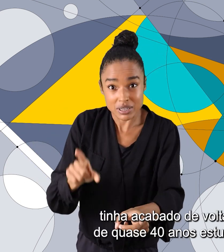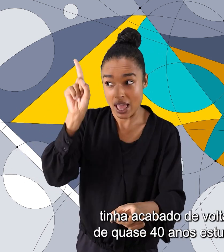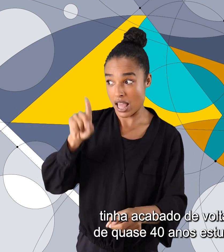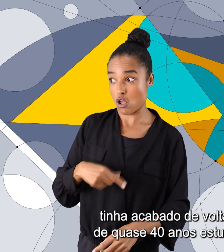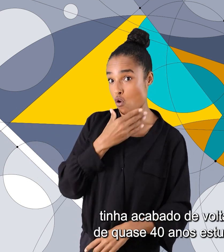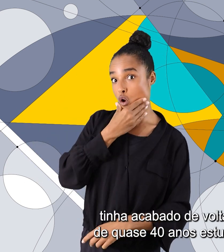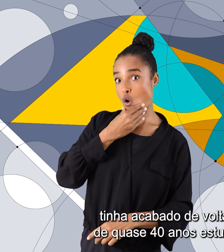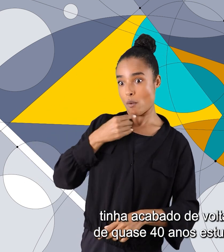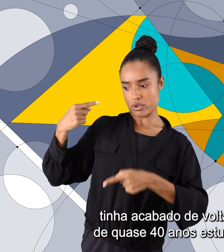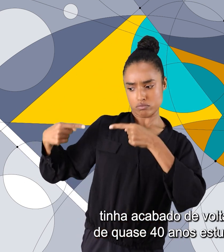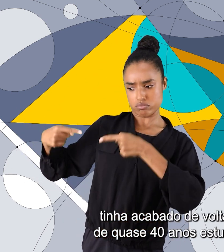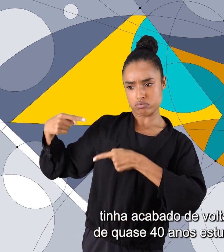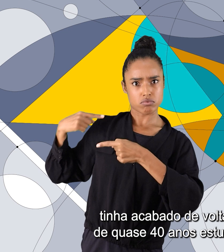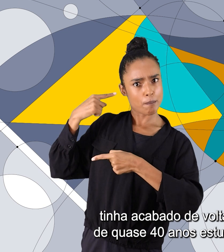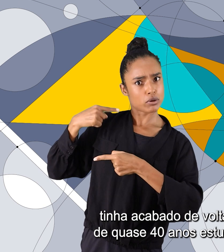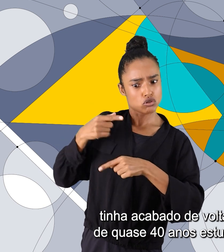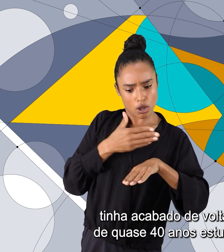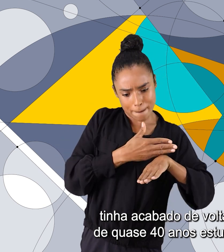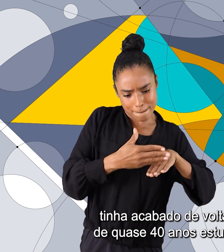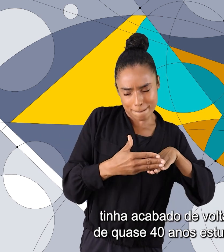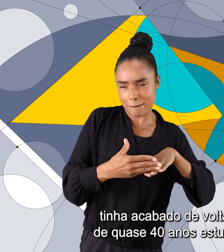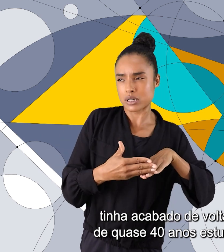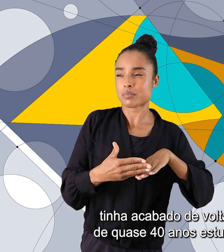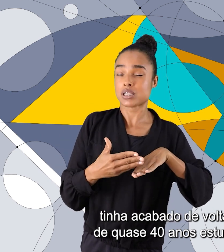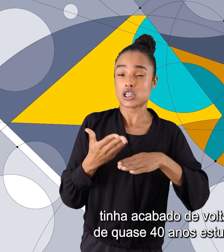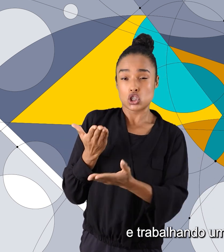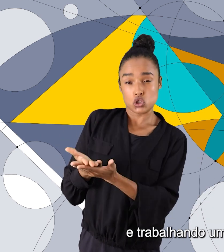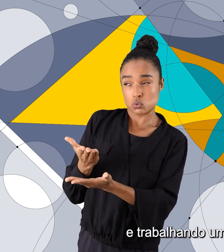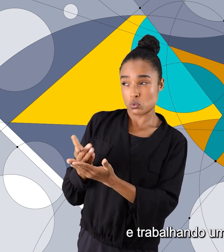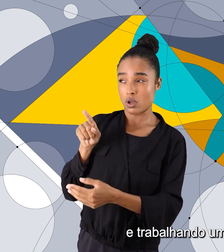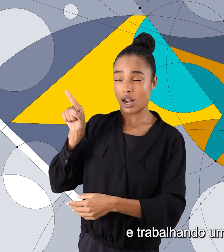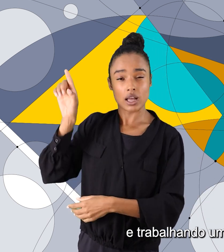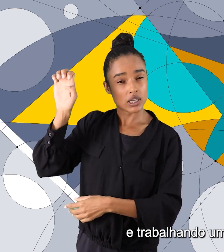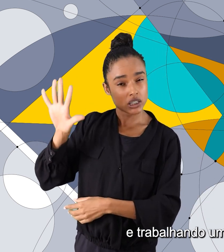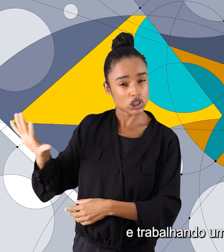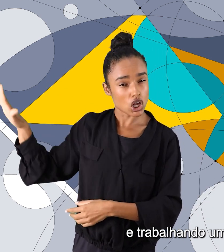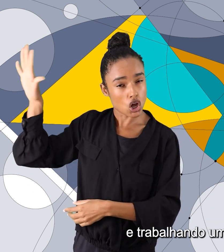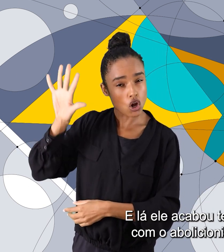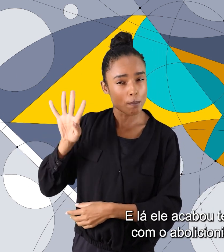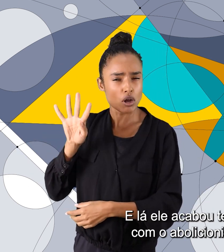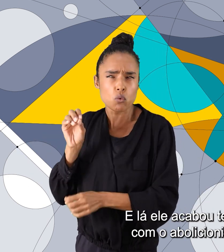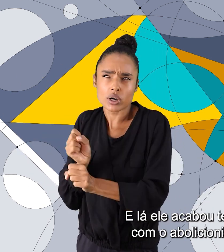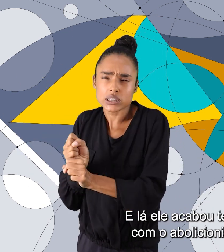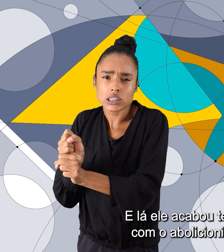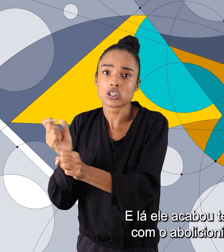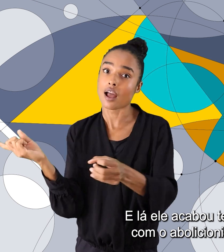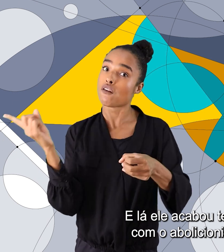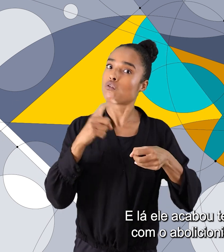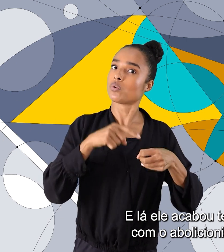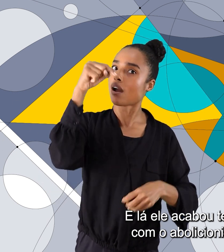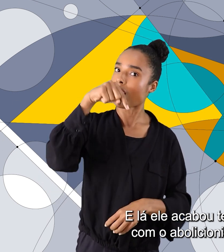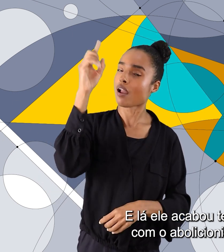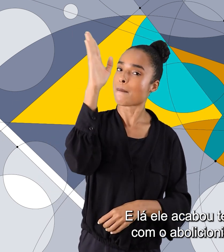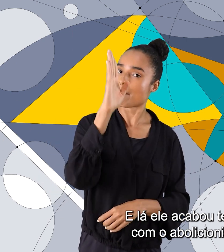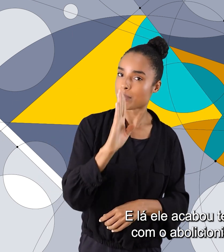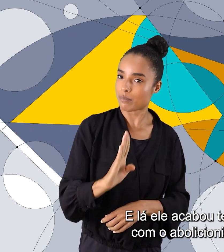tinha acabado de voltar de um período de quase 40 anos estudando na Europa e trabalhando um pouquinho. E lá ele acabou tendo contato